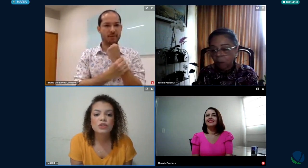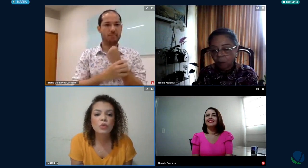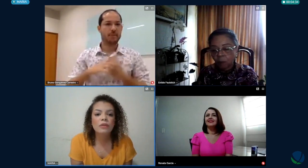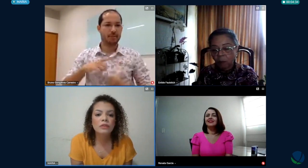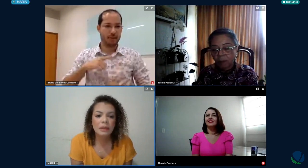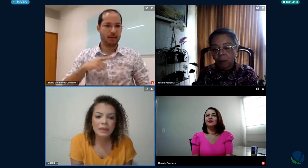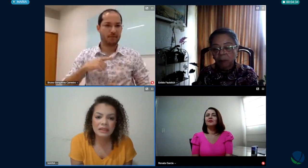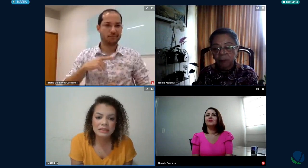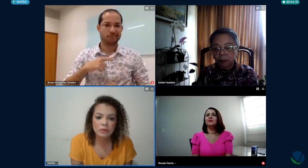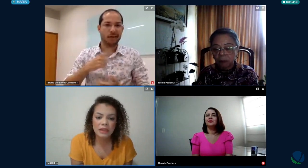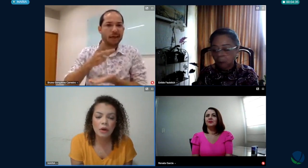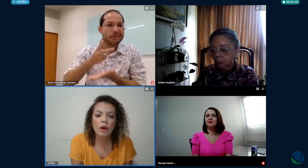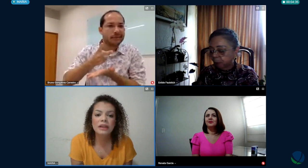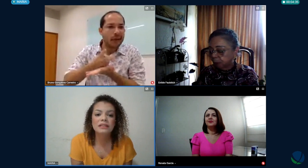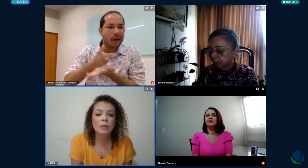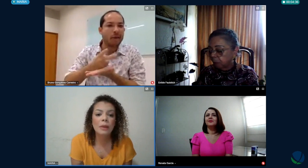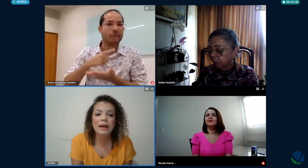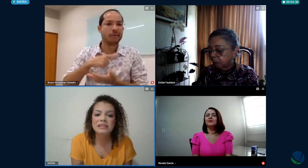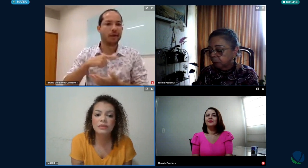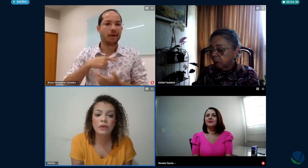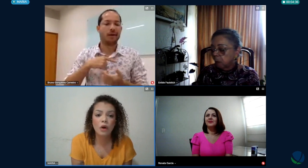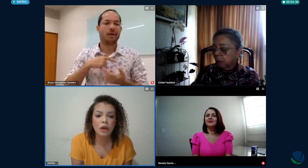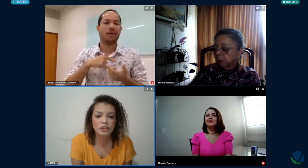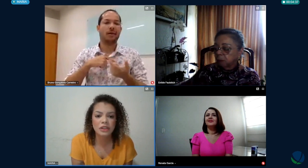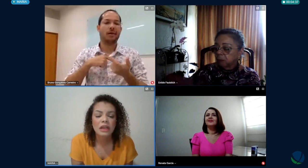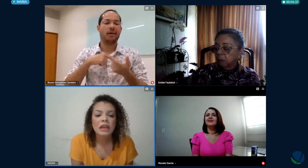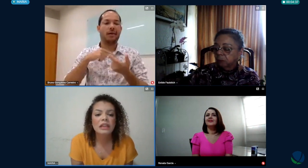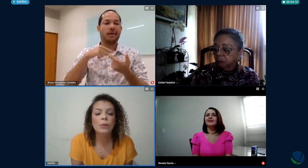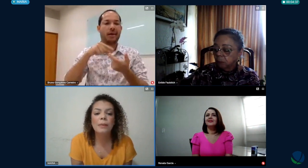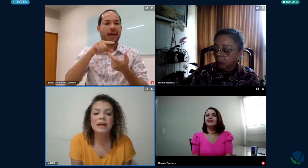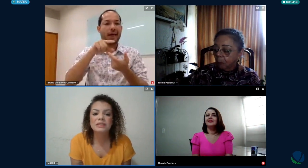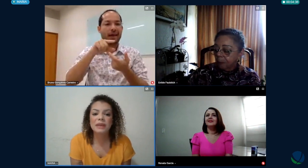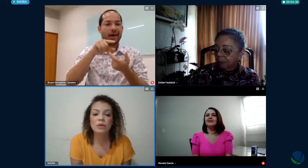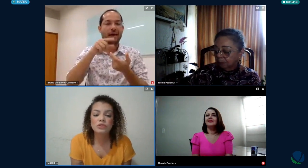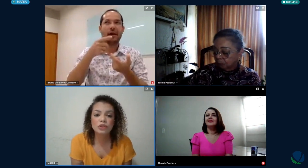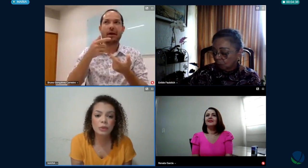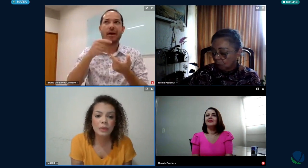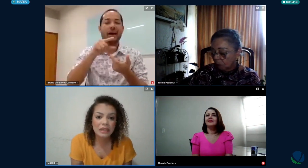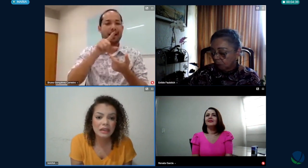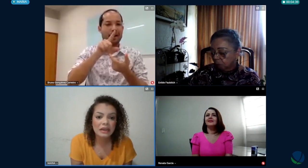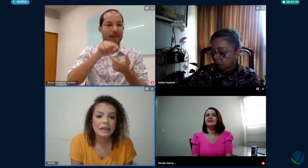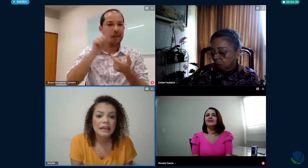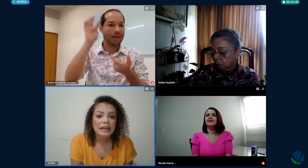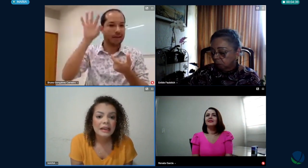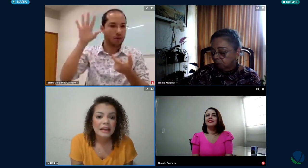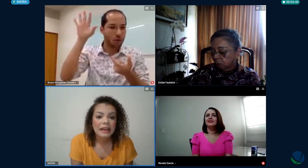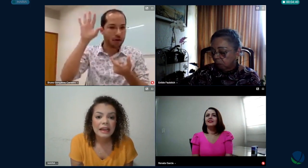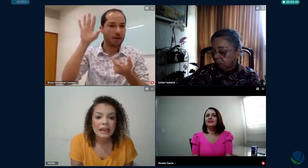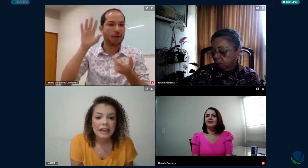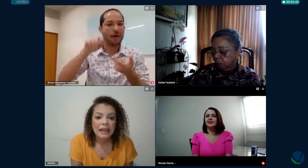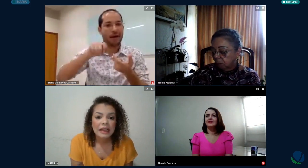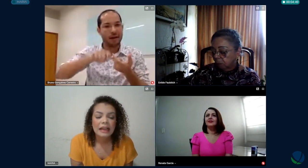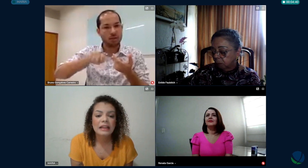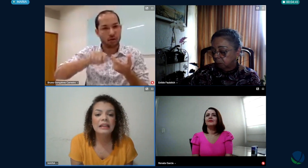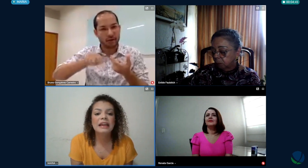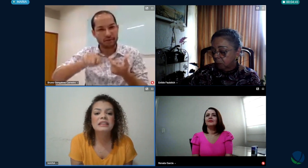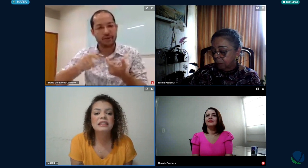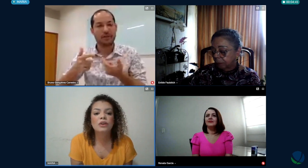A sua fundamentação teórica tem uma base forte, tem uma base bem construída.